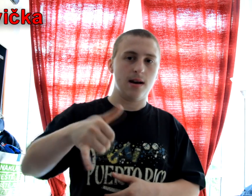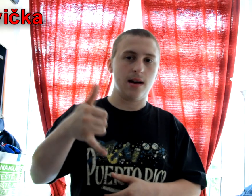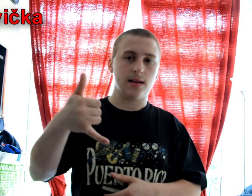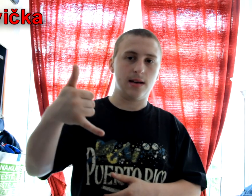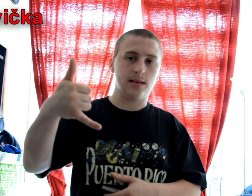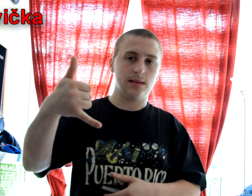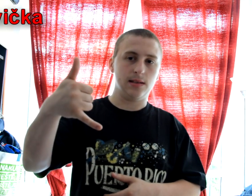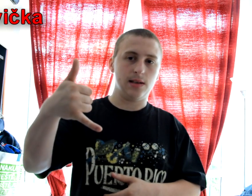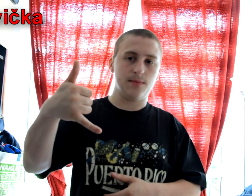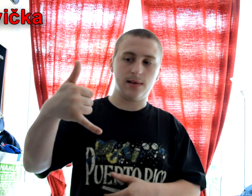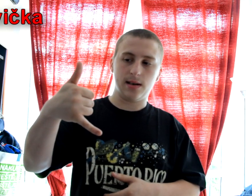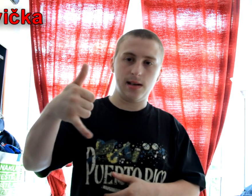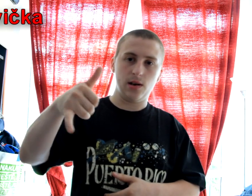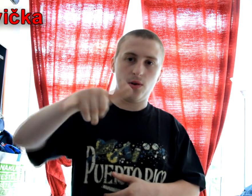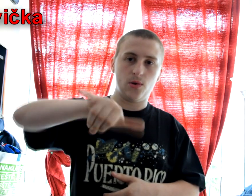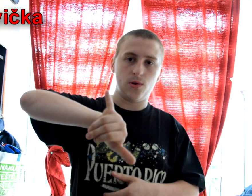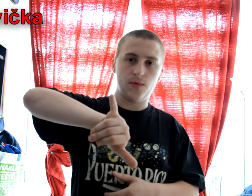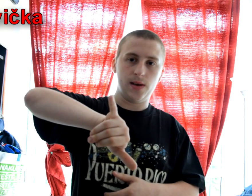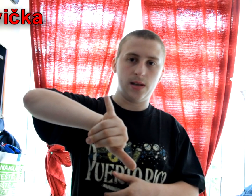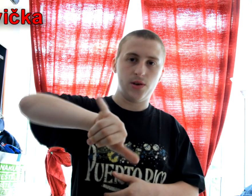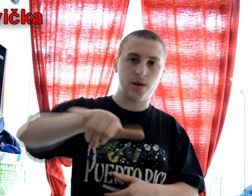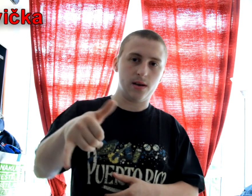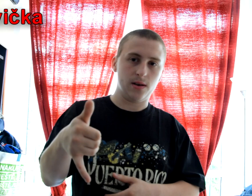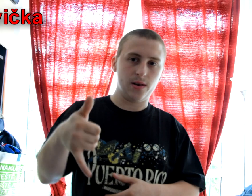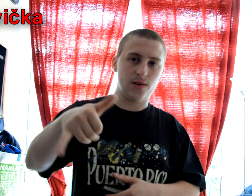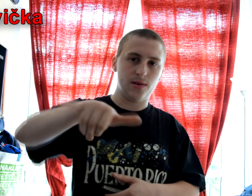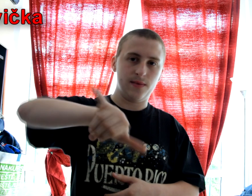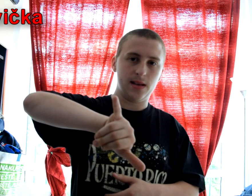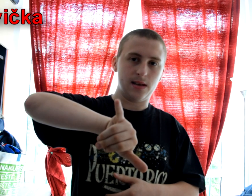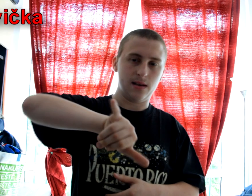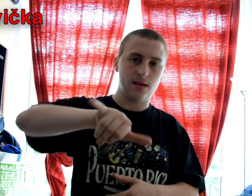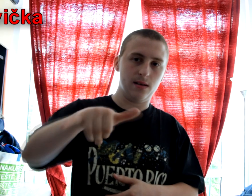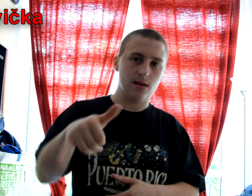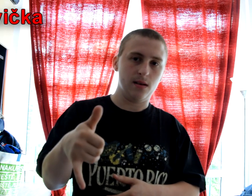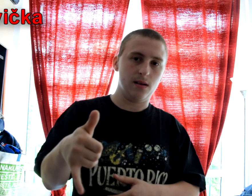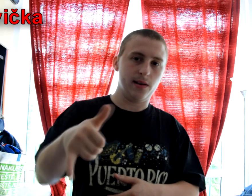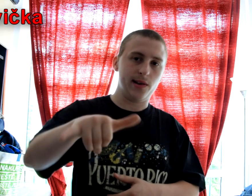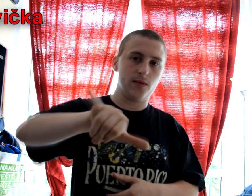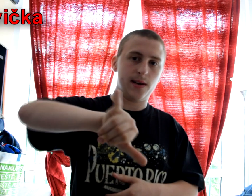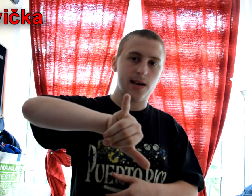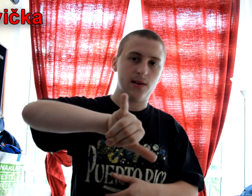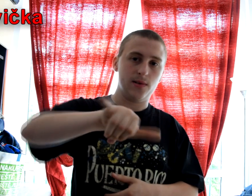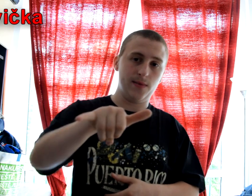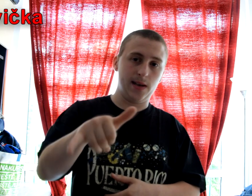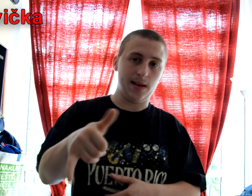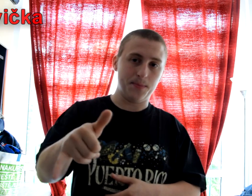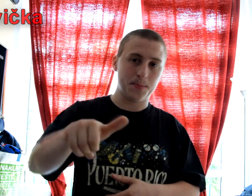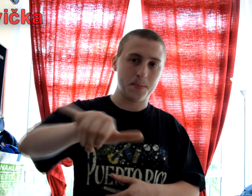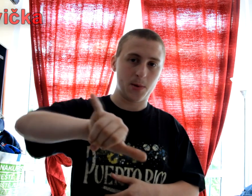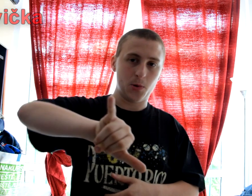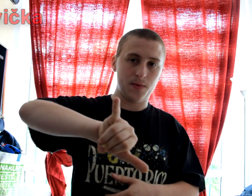A dám takhle konvicečka. Konvice. Rychlovarná konvice.